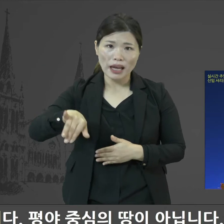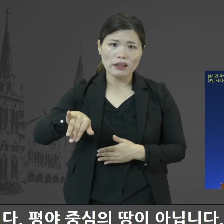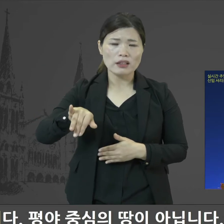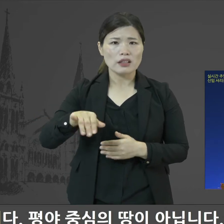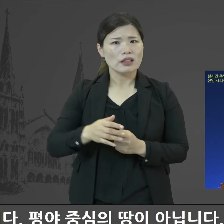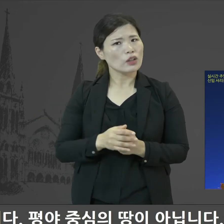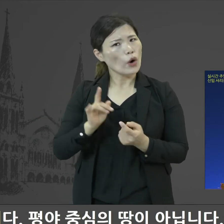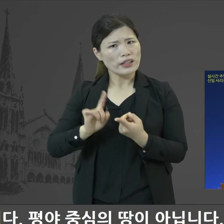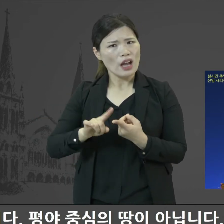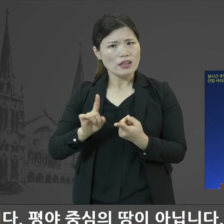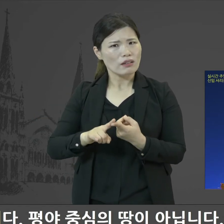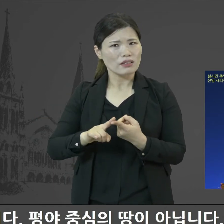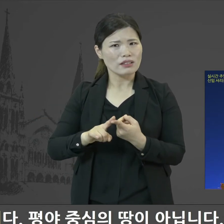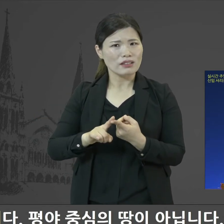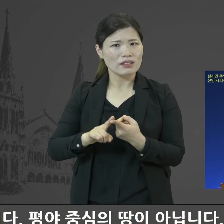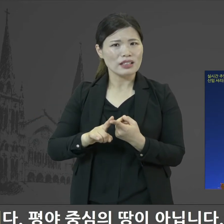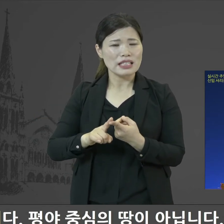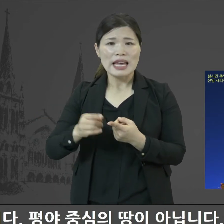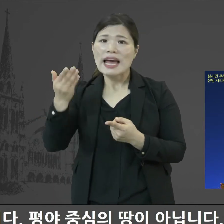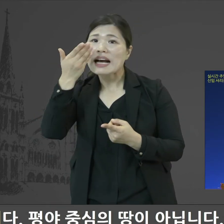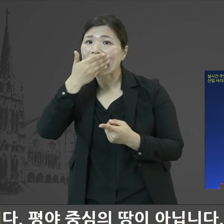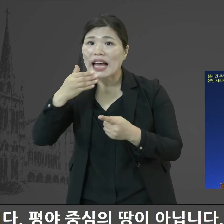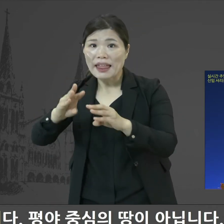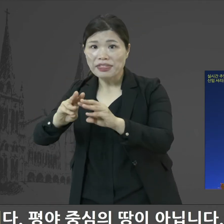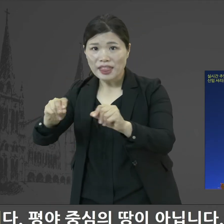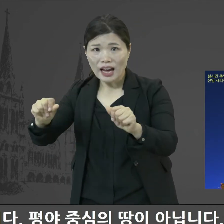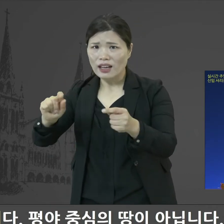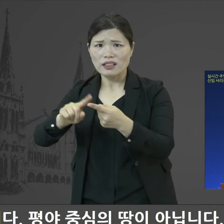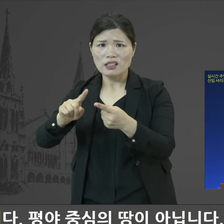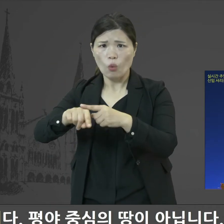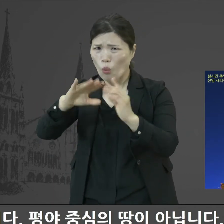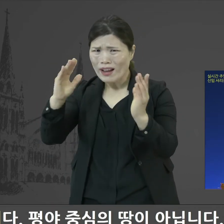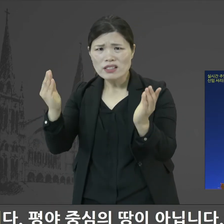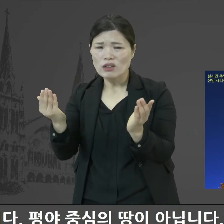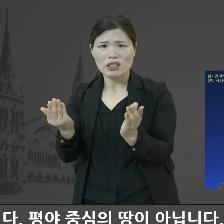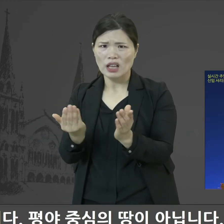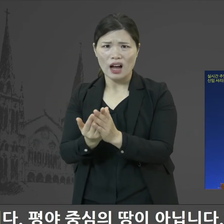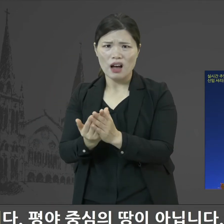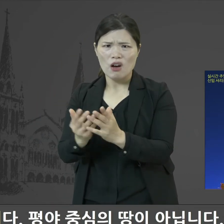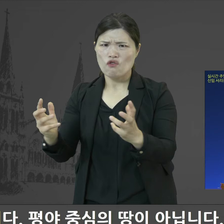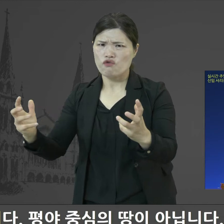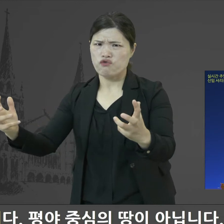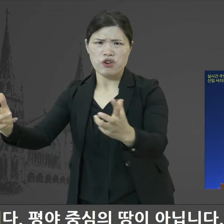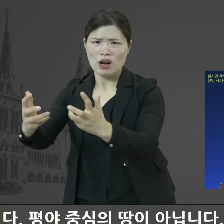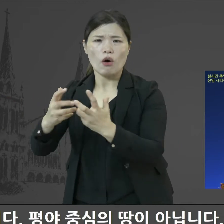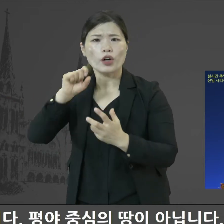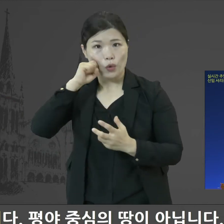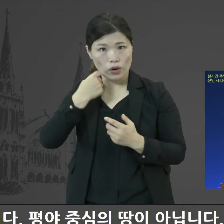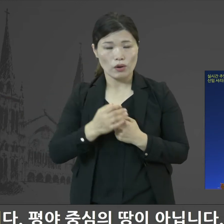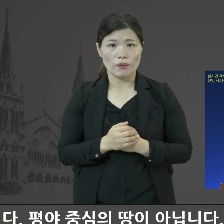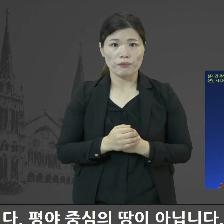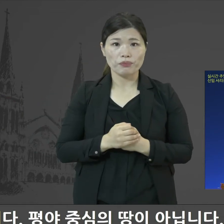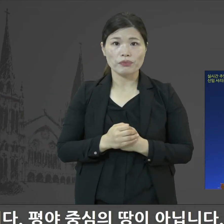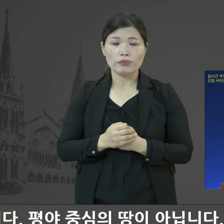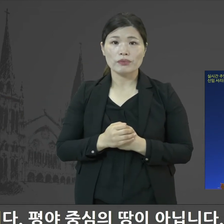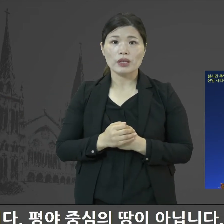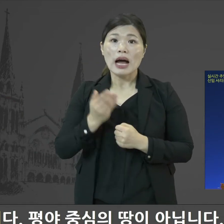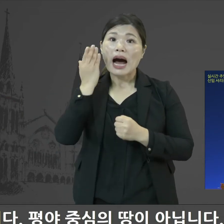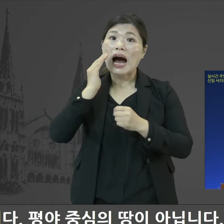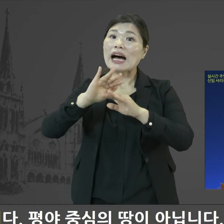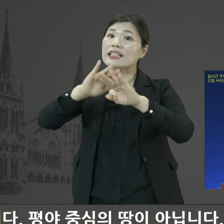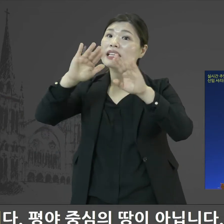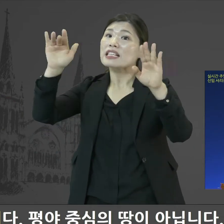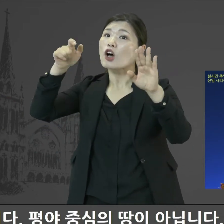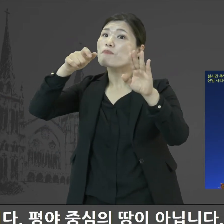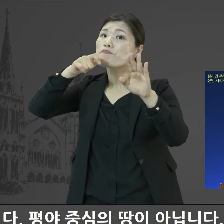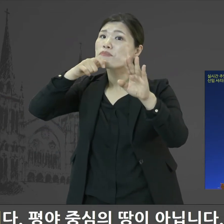정도의 양으로는 절대로 가나안 땅 전체를 커버할 수가 없습니다. 무슨 말이냐면, 다시 말해서 하늘에서 내리는